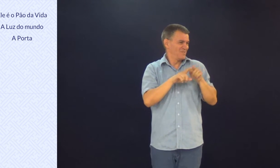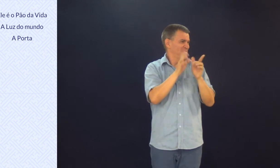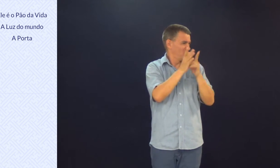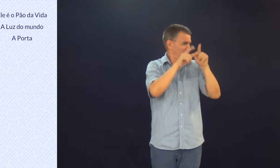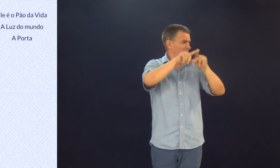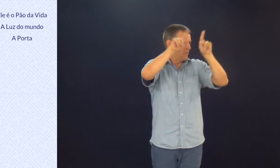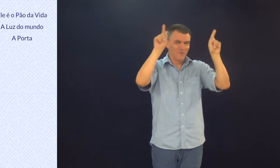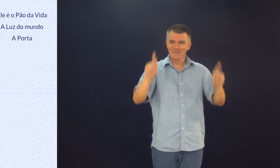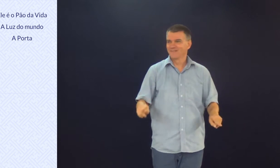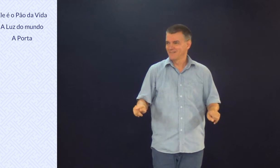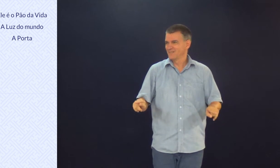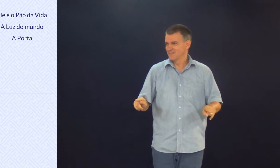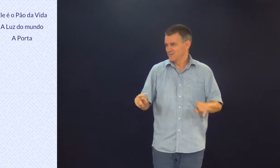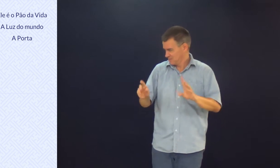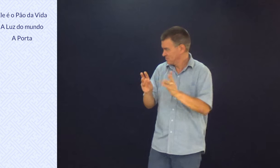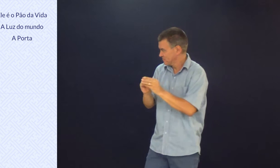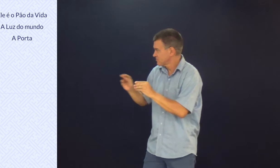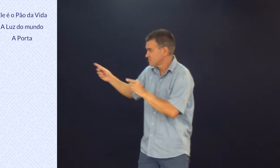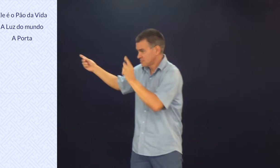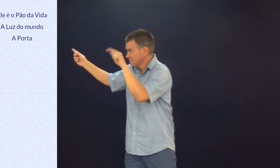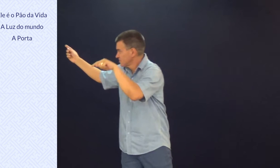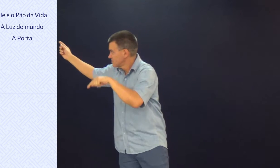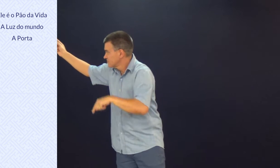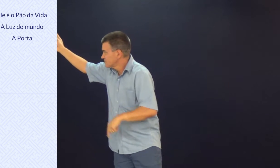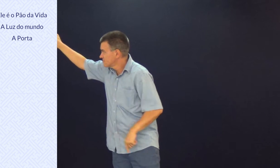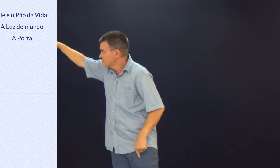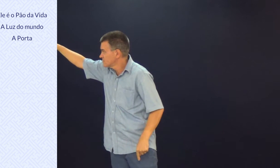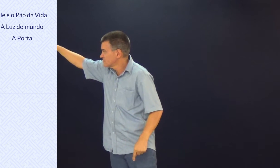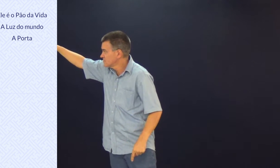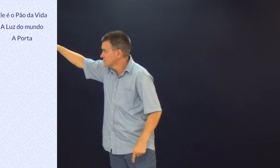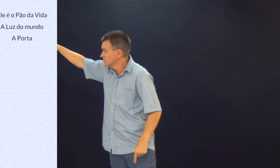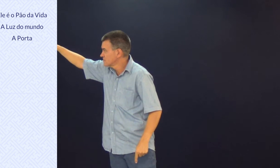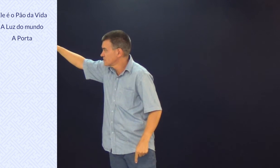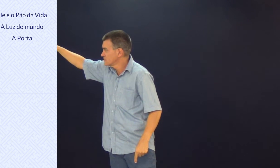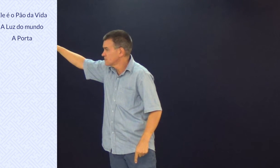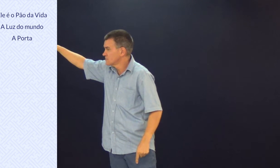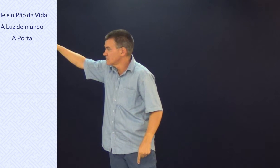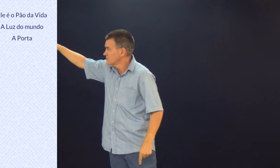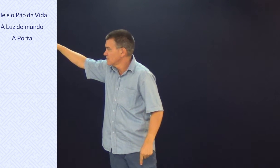que jesus entre ele entra na nossa vida e faz mudança